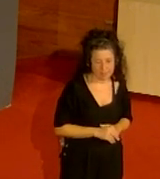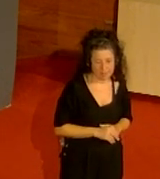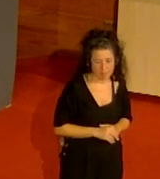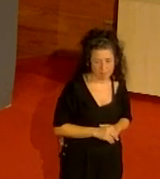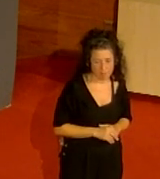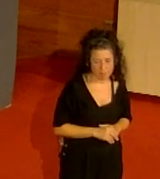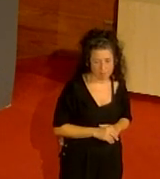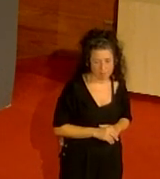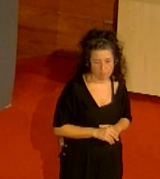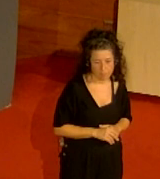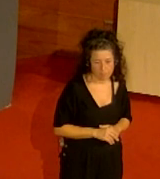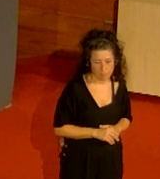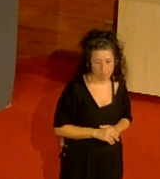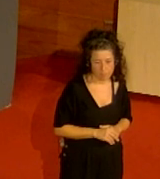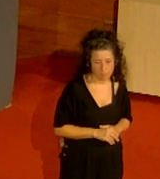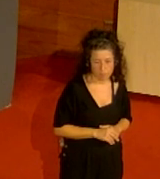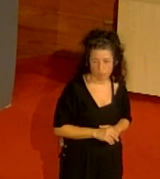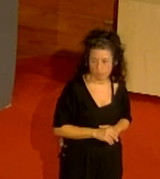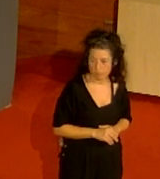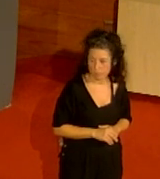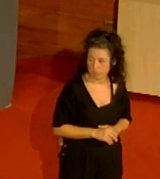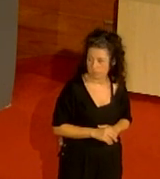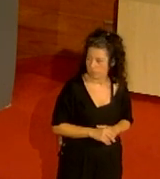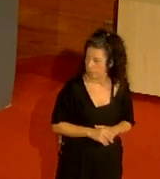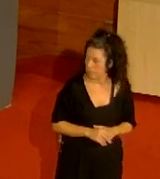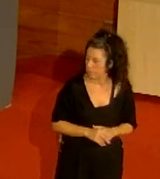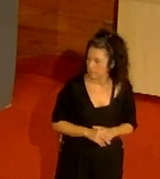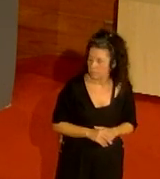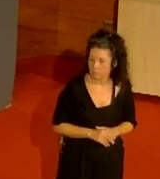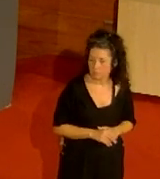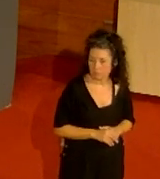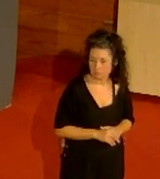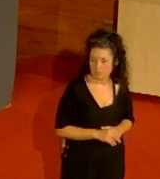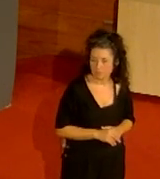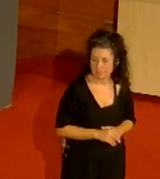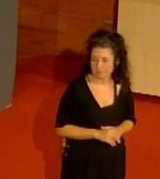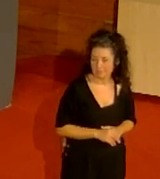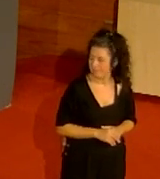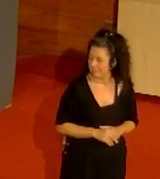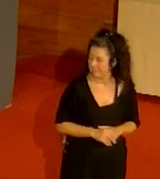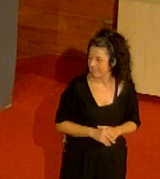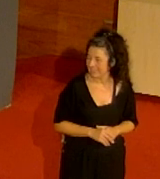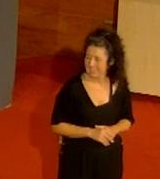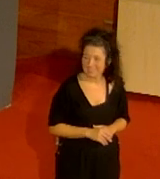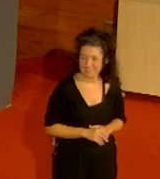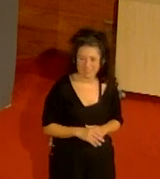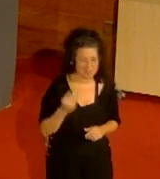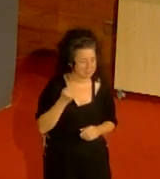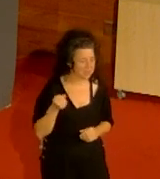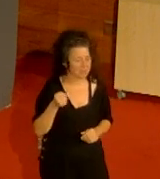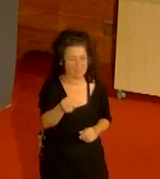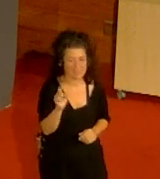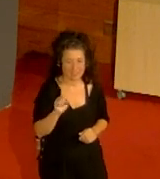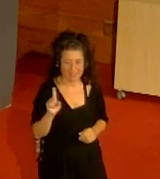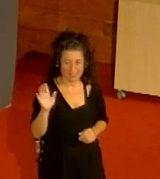Aquí hay varias. Yo no tengo el micro. Ah, es aquí. Ah, vale, vale. Pensaba que era para el micro. Vale, perdón, perdón.